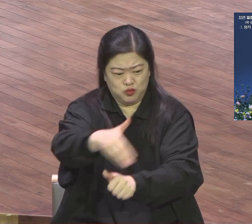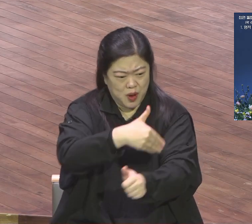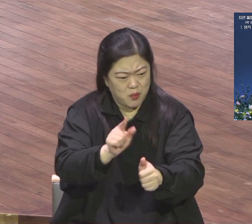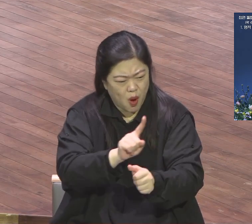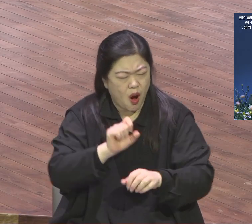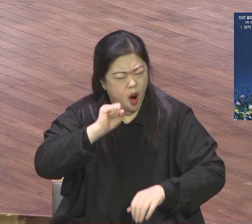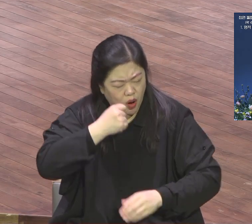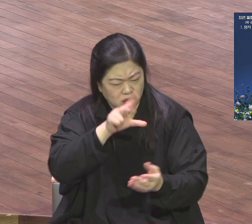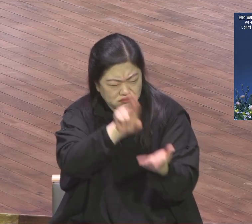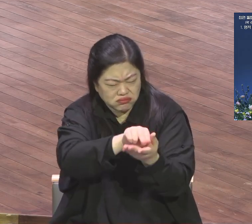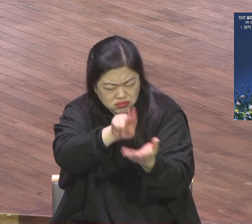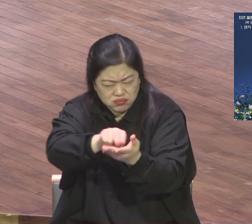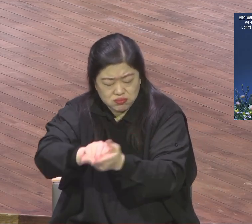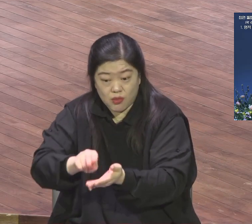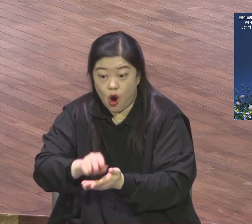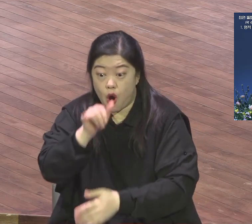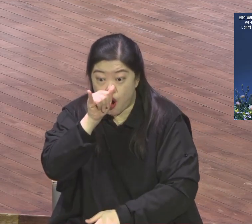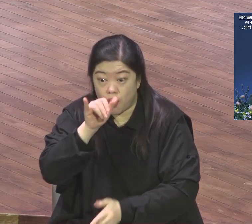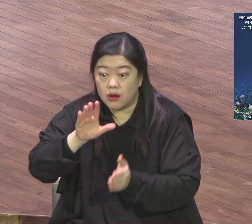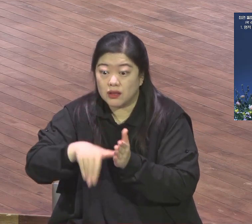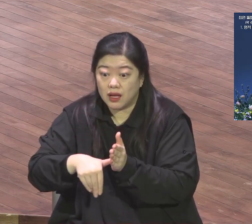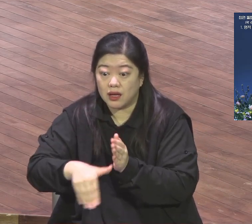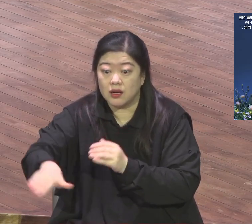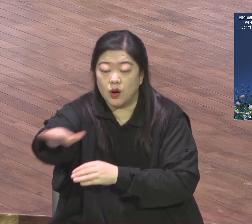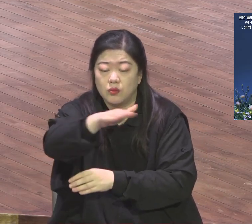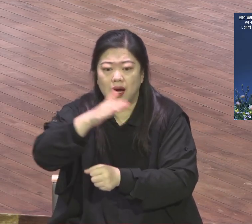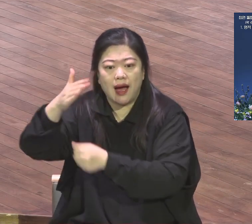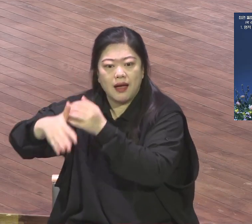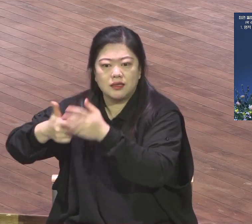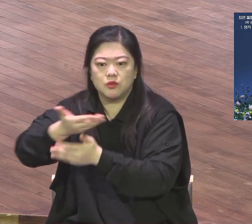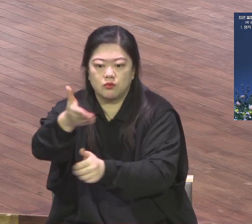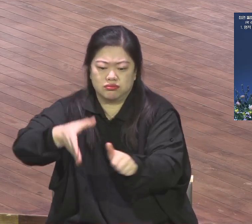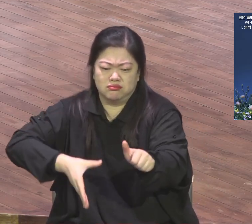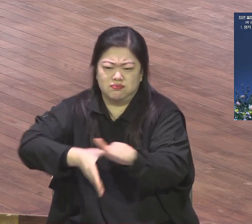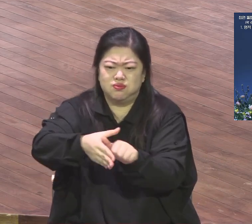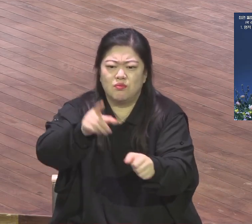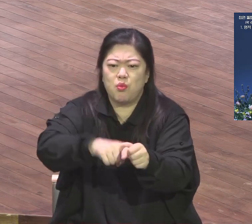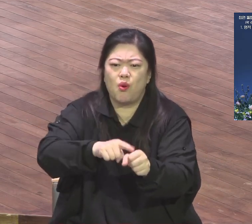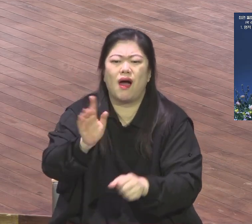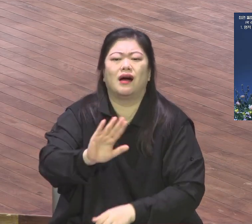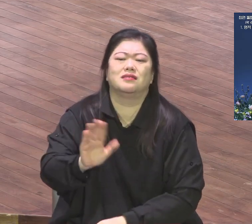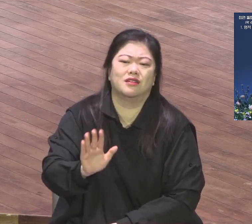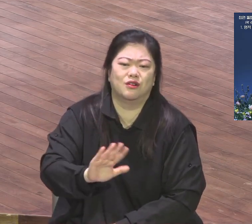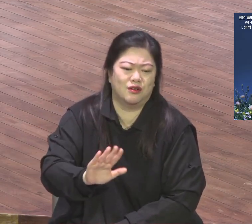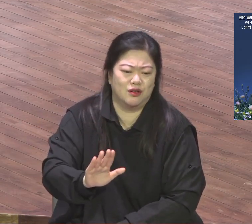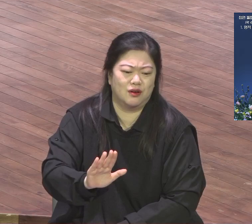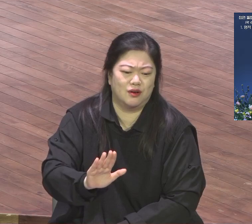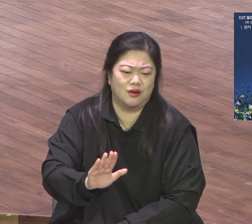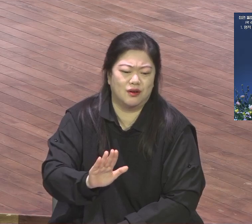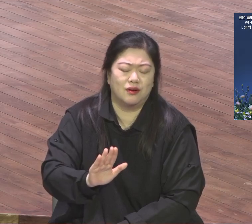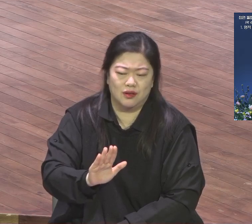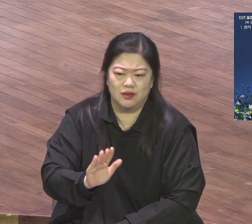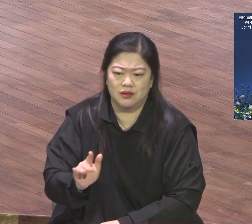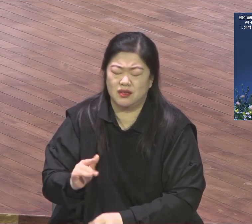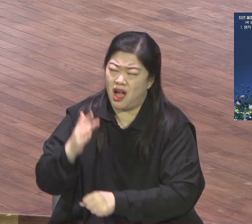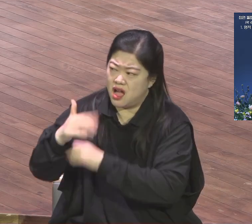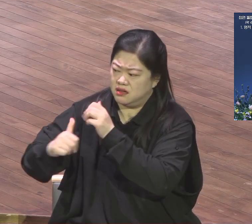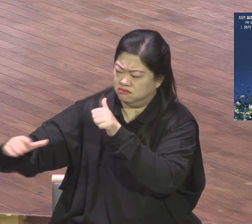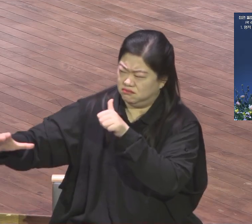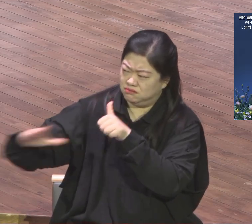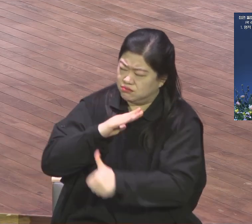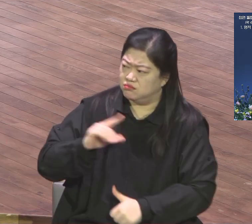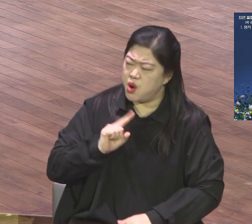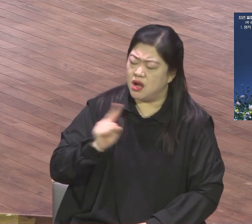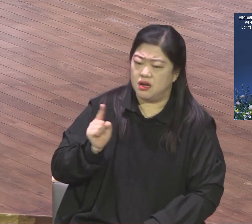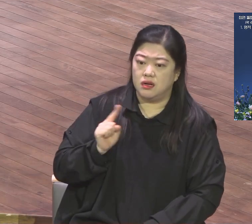결코 여러분을 망가뜨릴 수 있는 무너뜨릴 수 있는 것이 아니라는 사실을 확신하시기 바랍니다. 절대로 이것이 나를